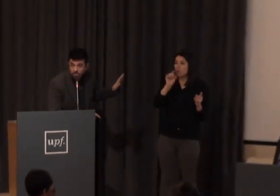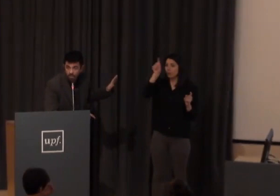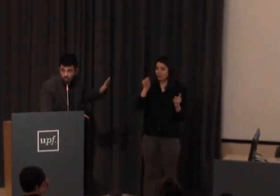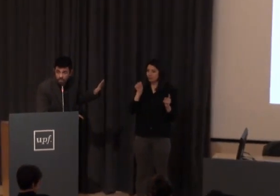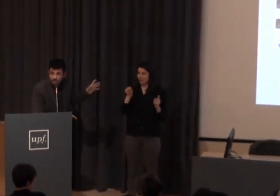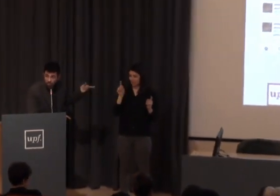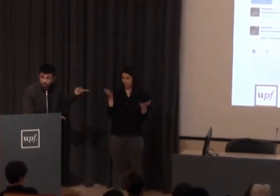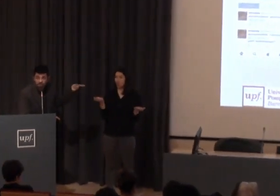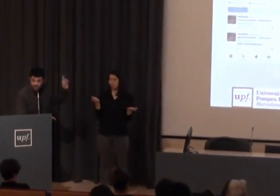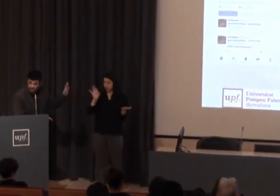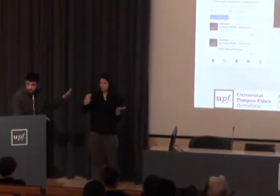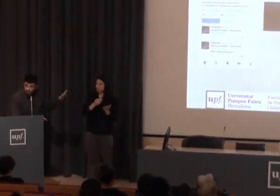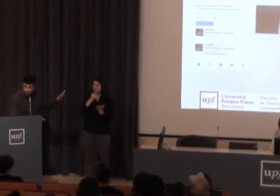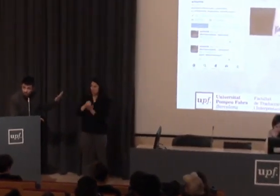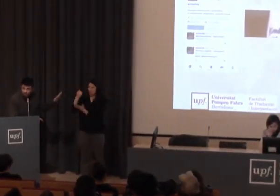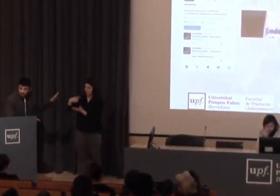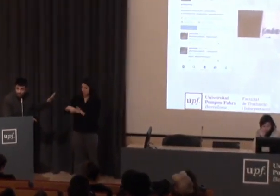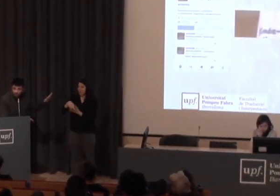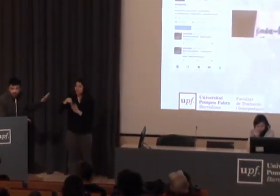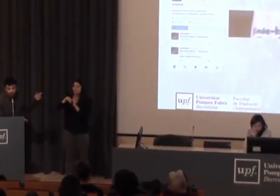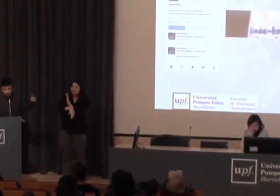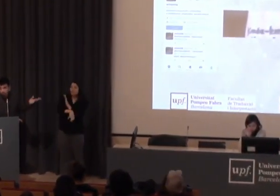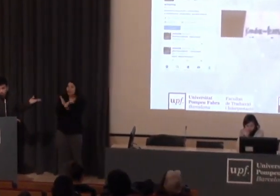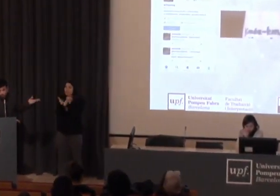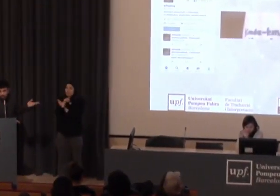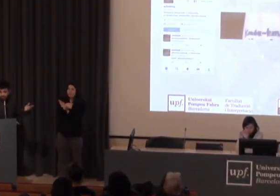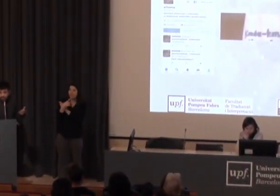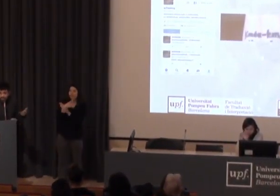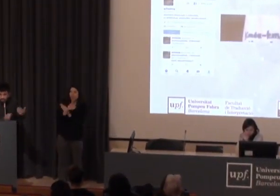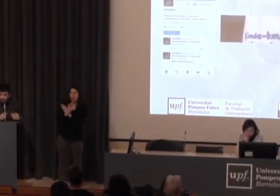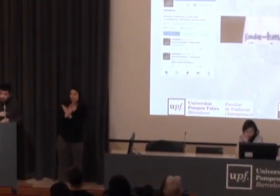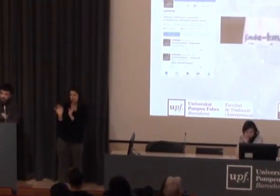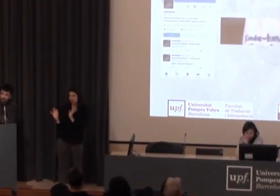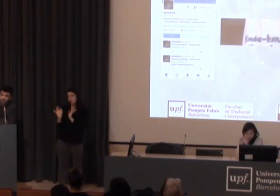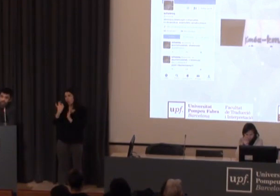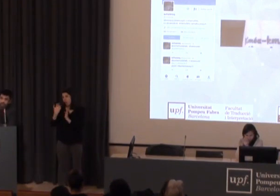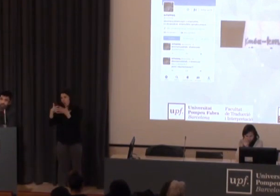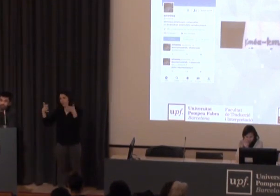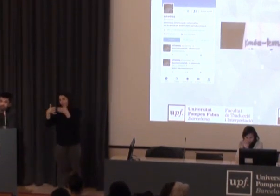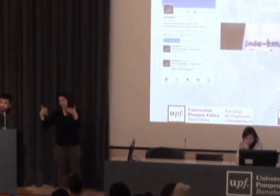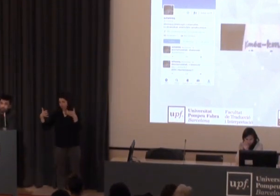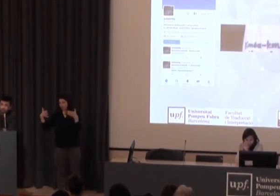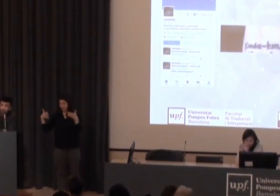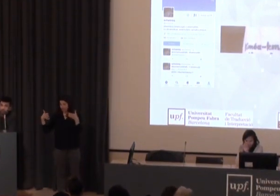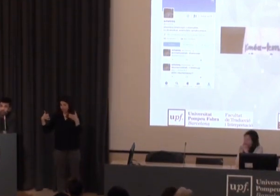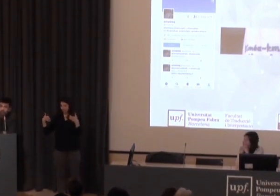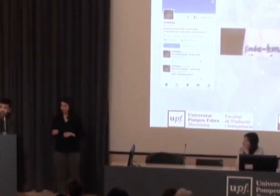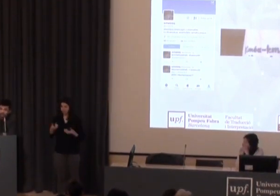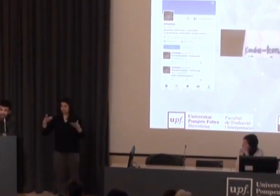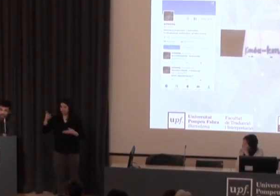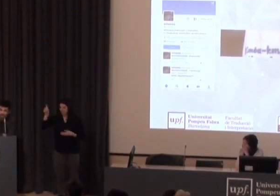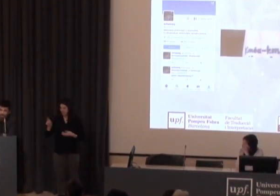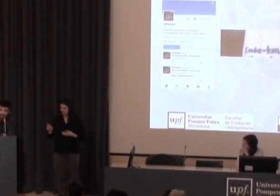de lo cual se deduce que ahí hay una pregunta o una frase con un signo